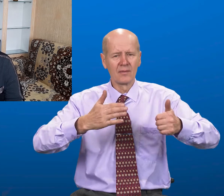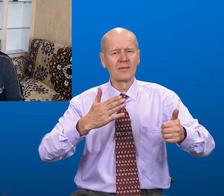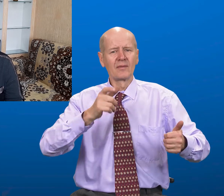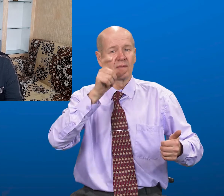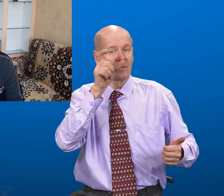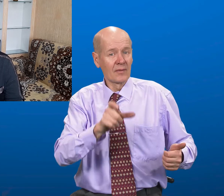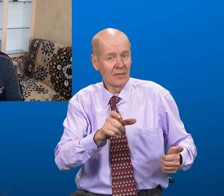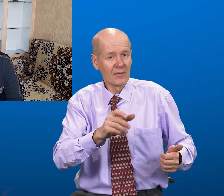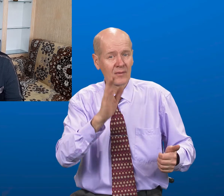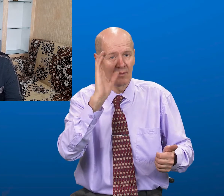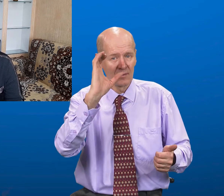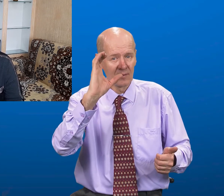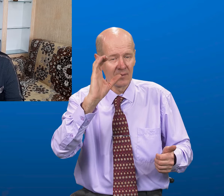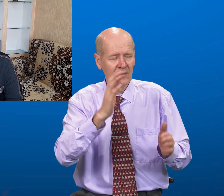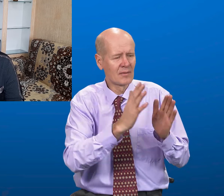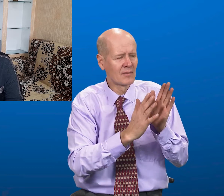наблюдать не больше одного сезона.